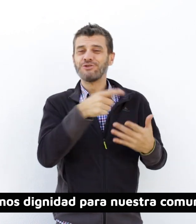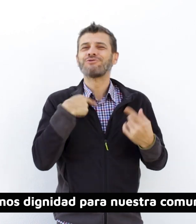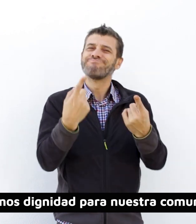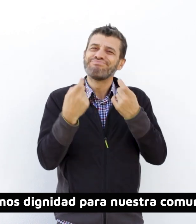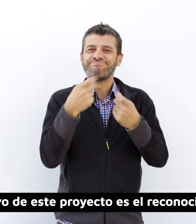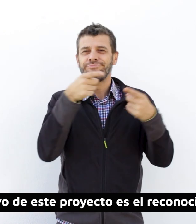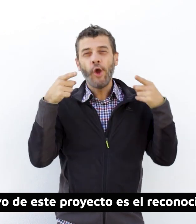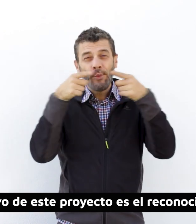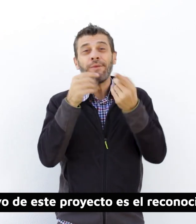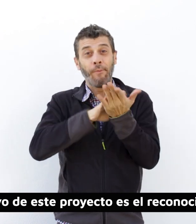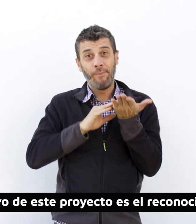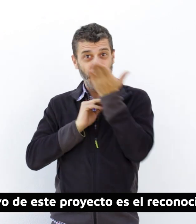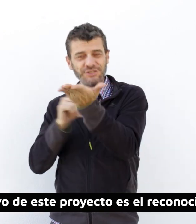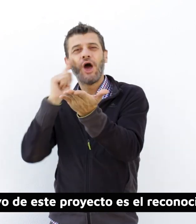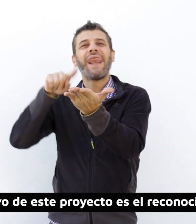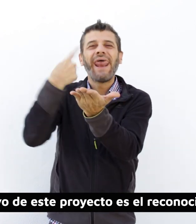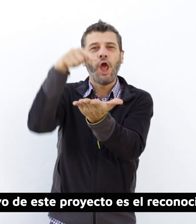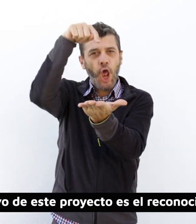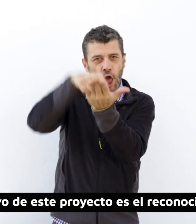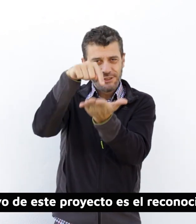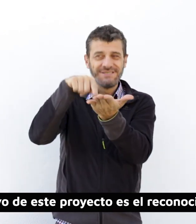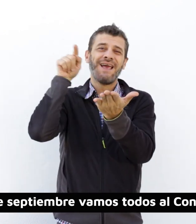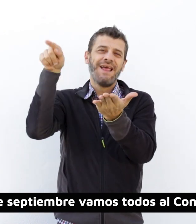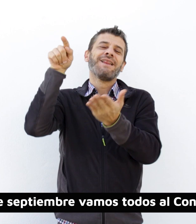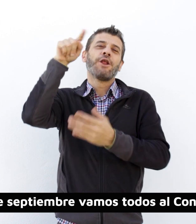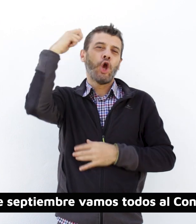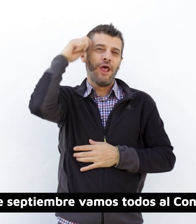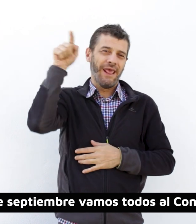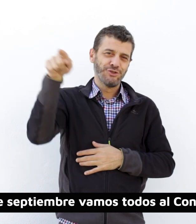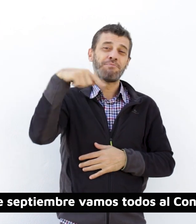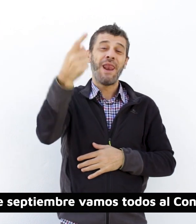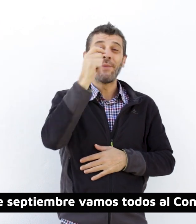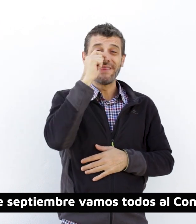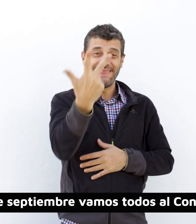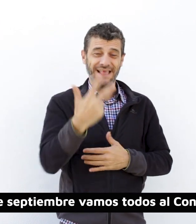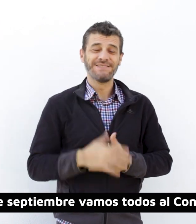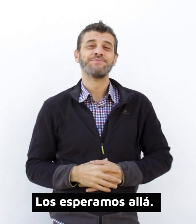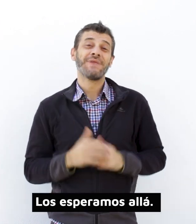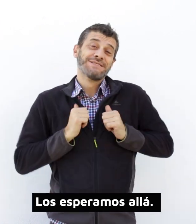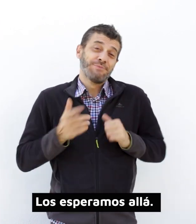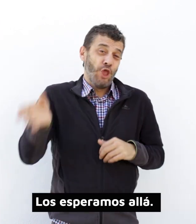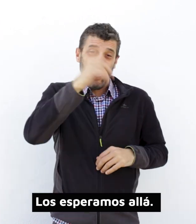comunidad. El objetivo de este proyecto es el reconocimiento. El 23 de septiembre vamos todos al Congreso. Los esperamos allá.